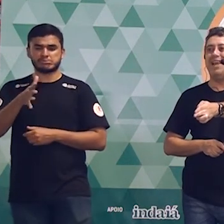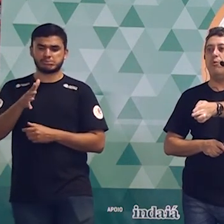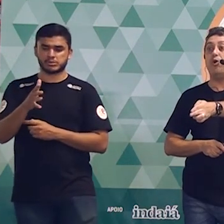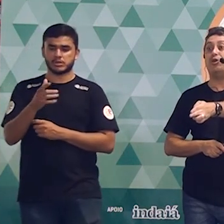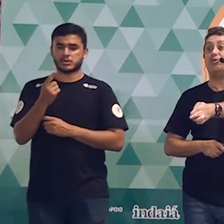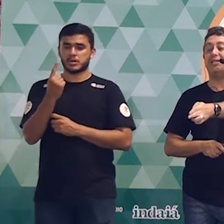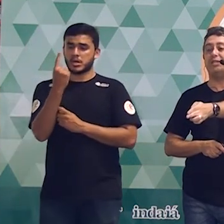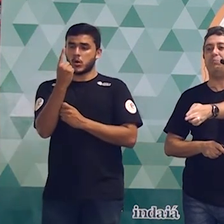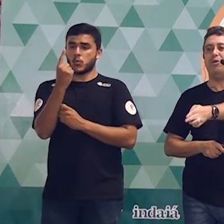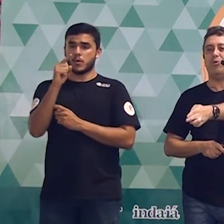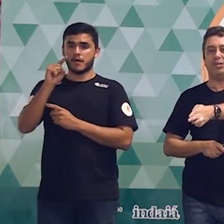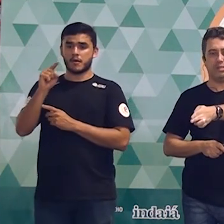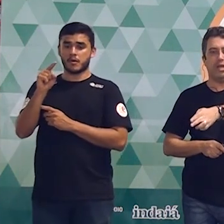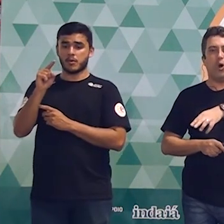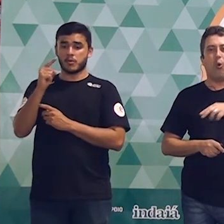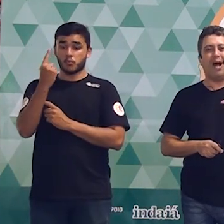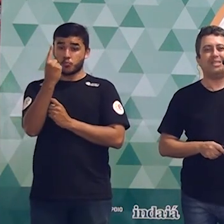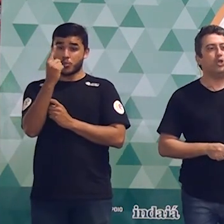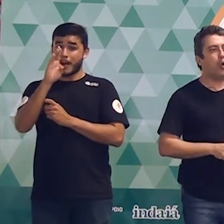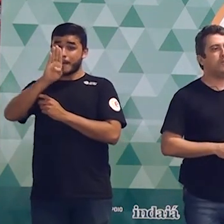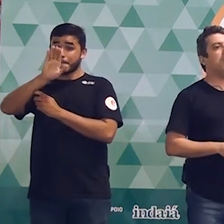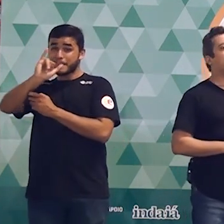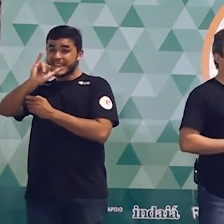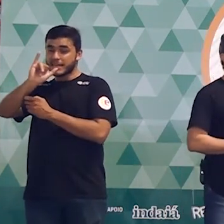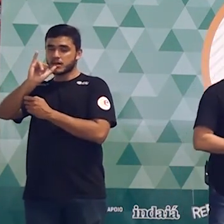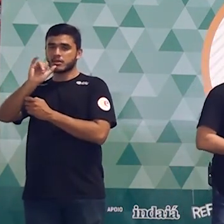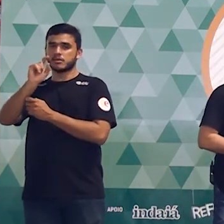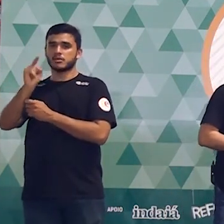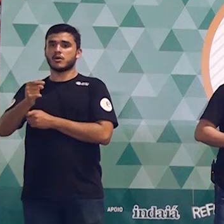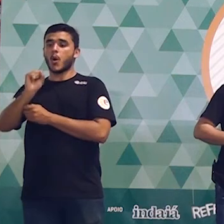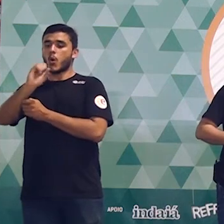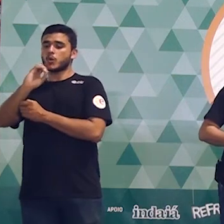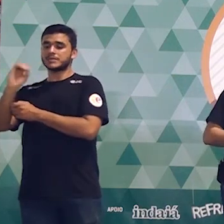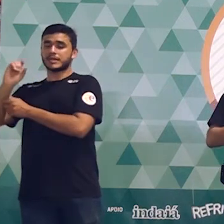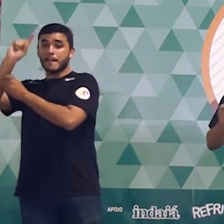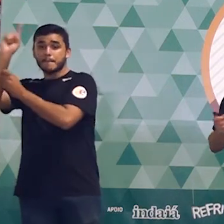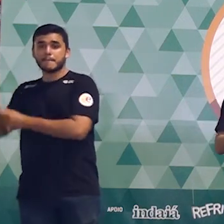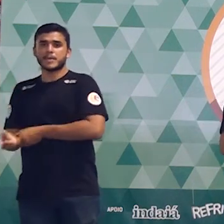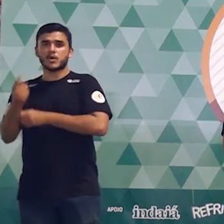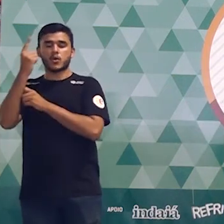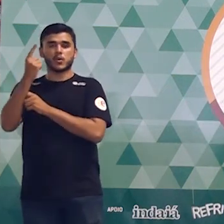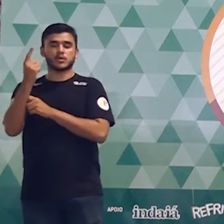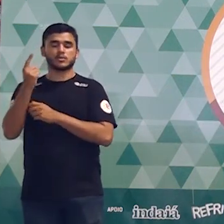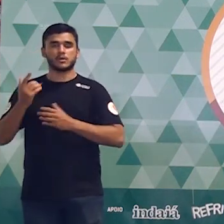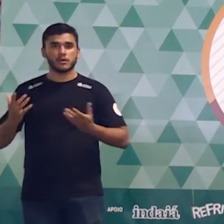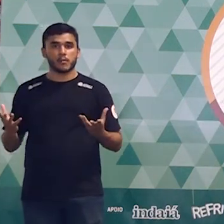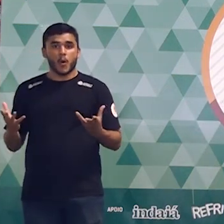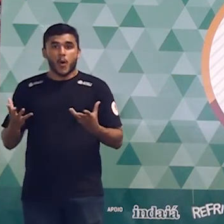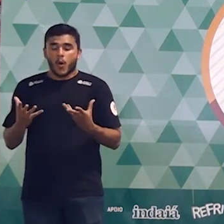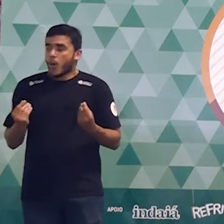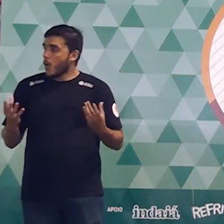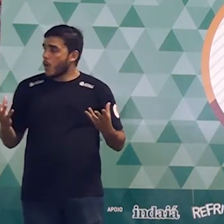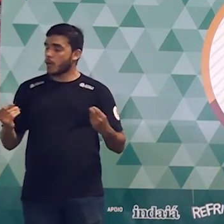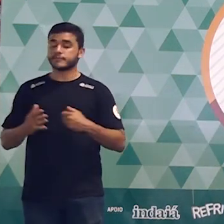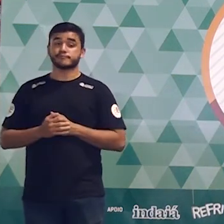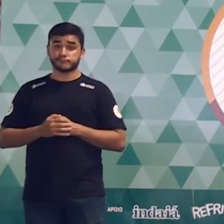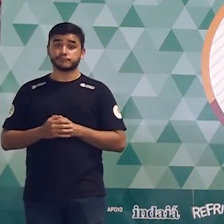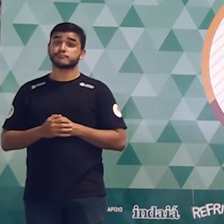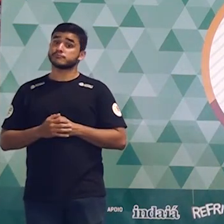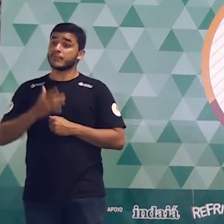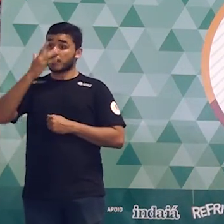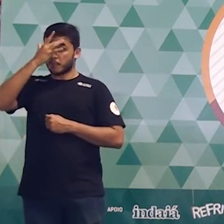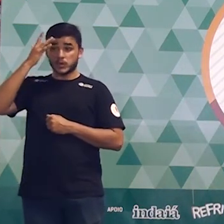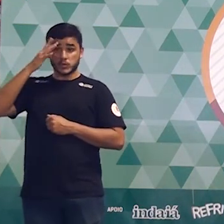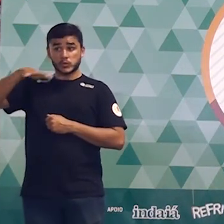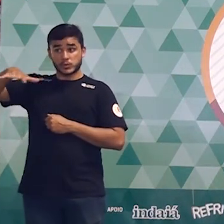seu 1 bilhão e 800 milhões, quase 2 bilhões de pessoas. Bem ou mal, a população ainda é um